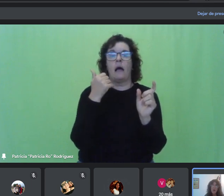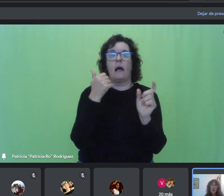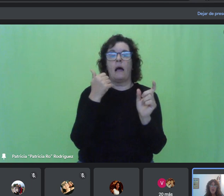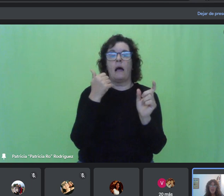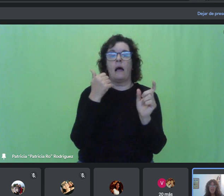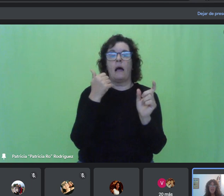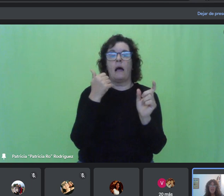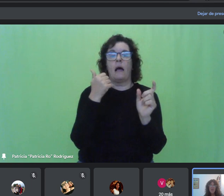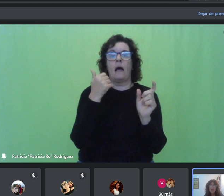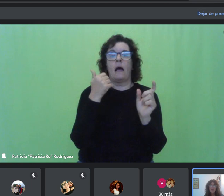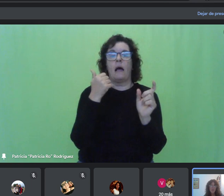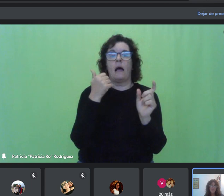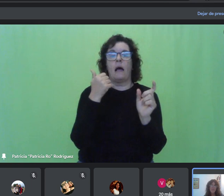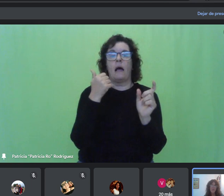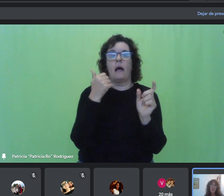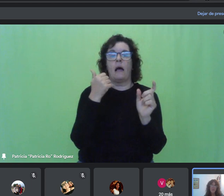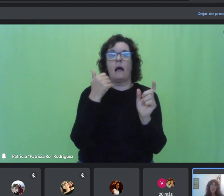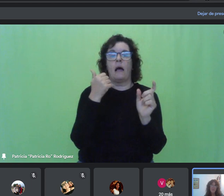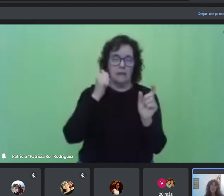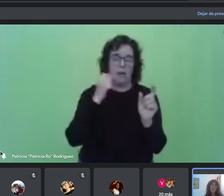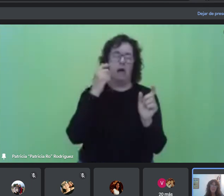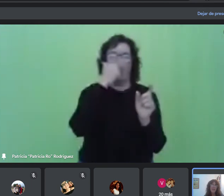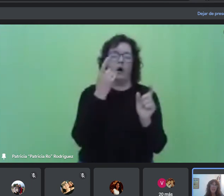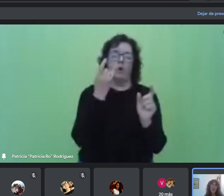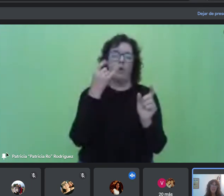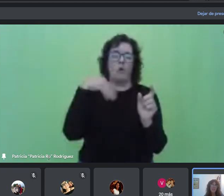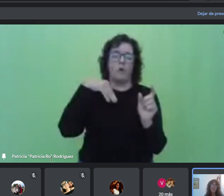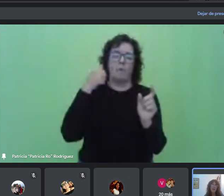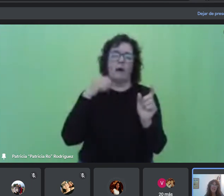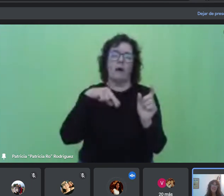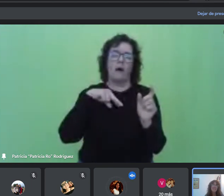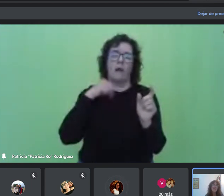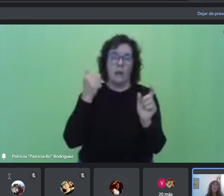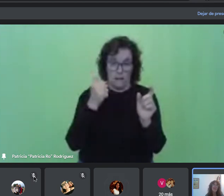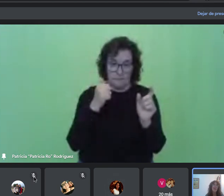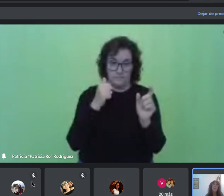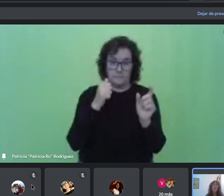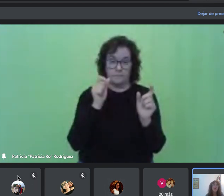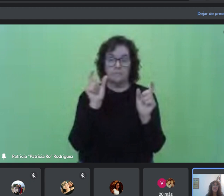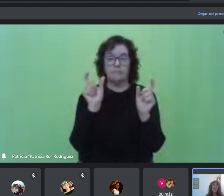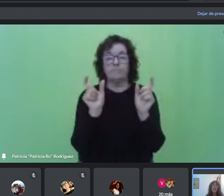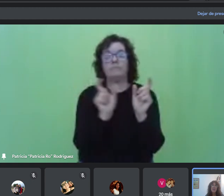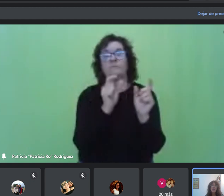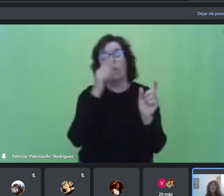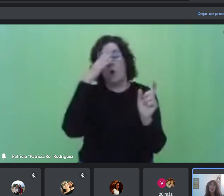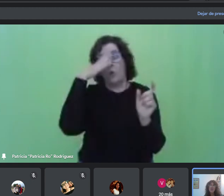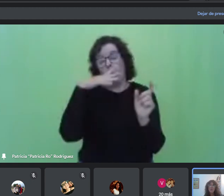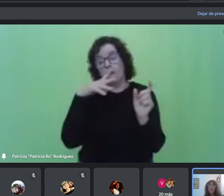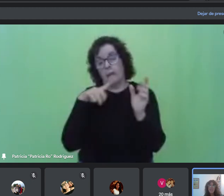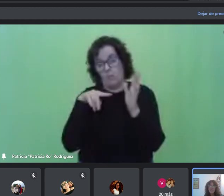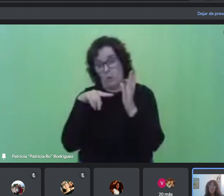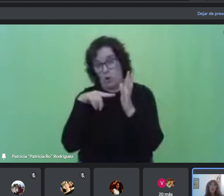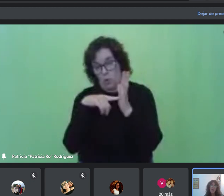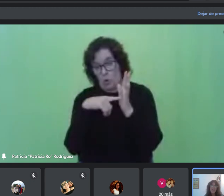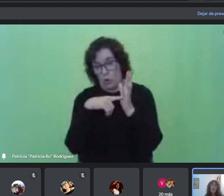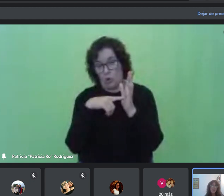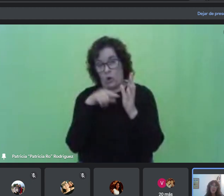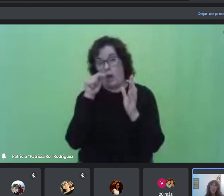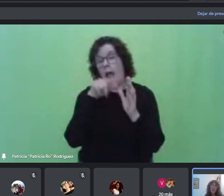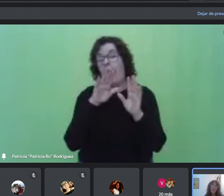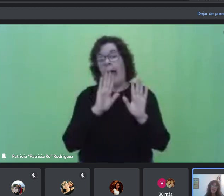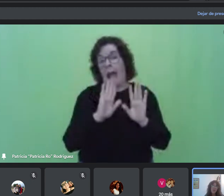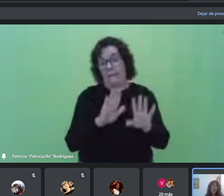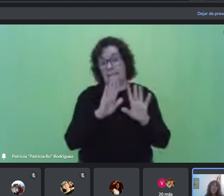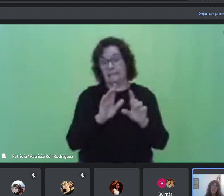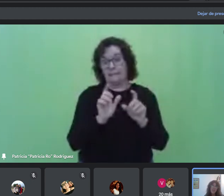sustantivo, y el último es el núcleo, ¿sí? Para darle forma, y así me quedaría en bloques. Entonces yo voy leyendo cada bloque